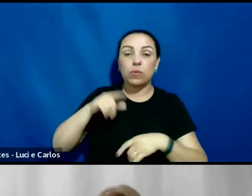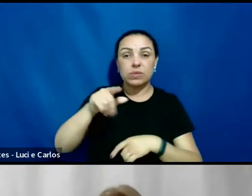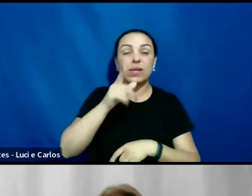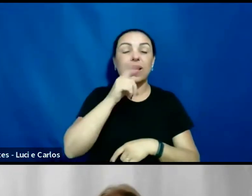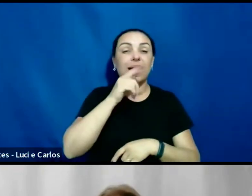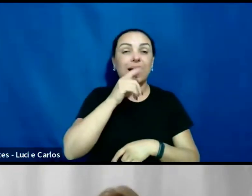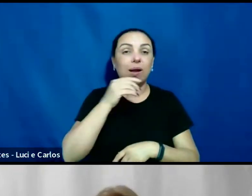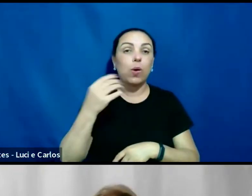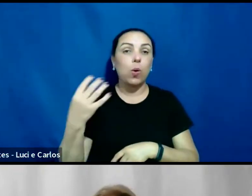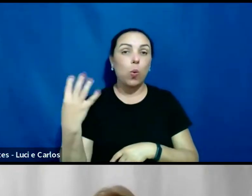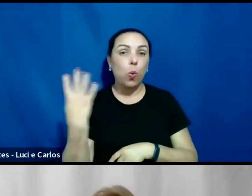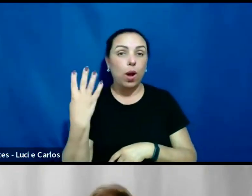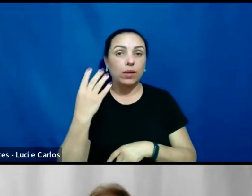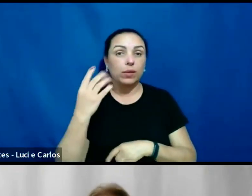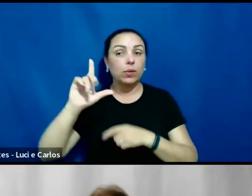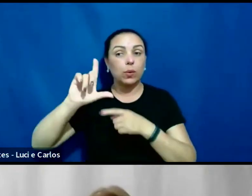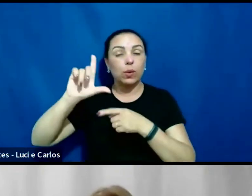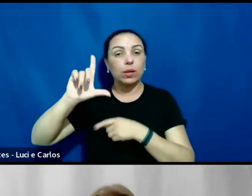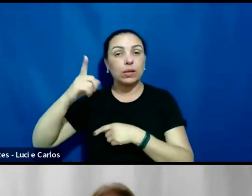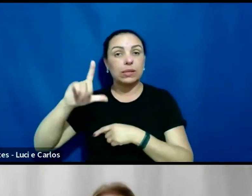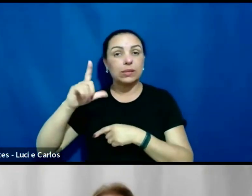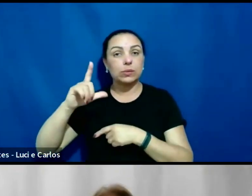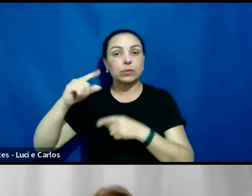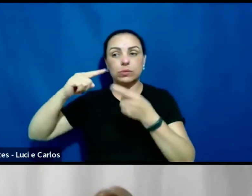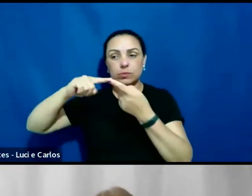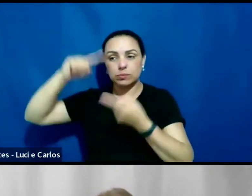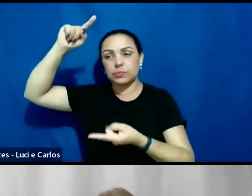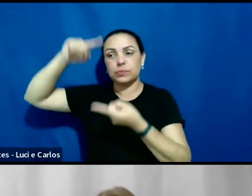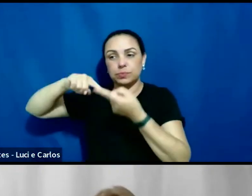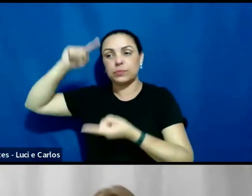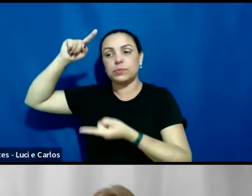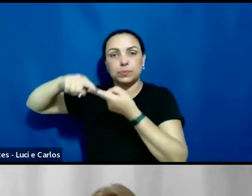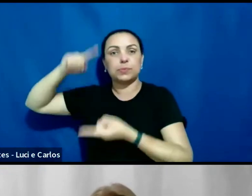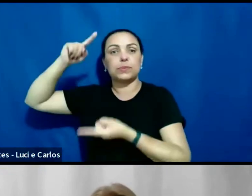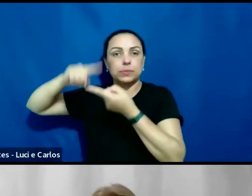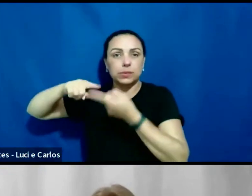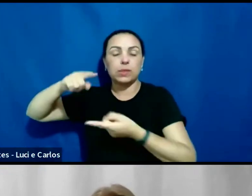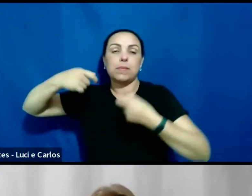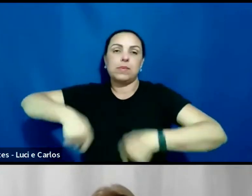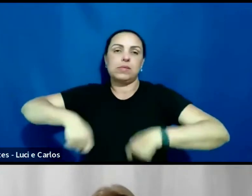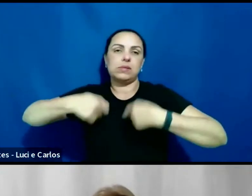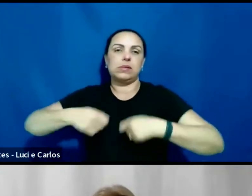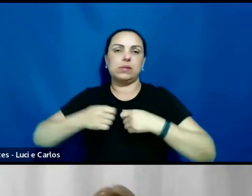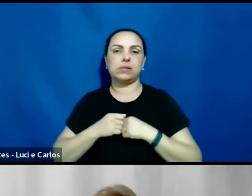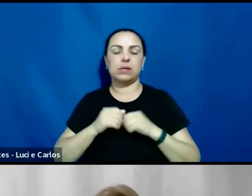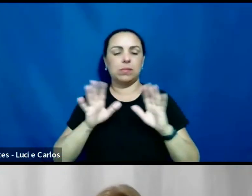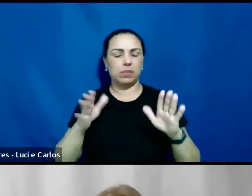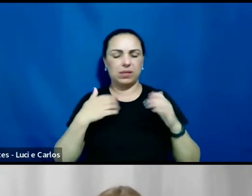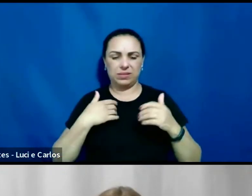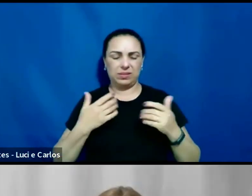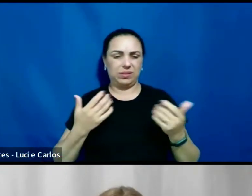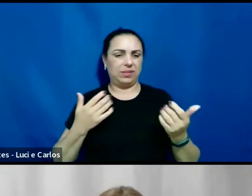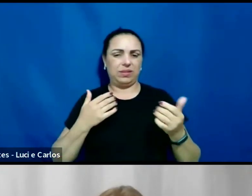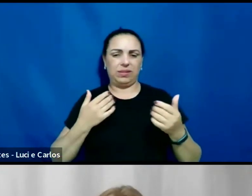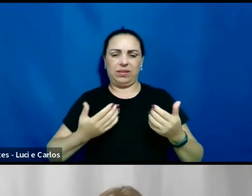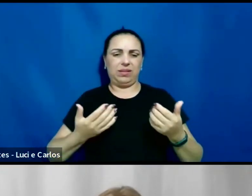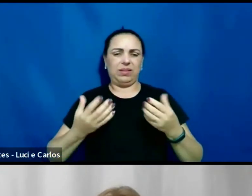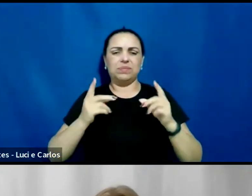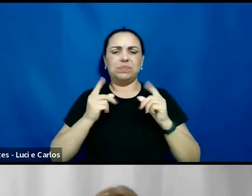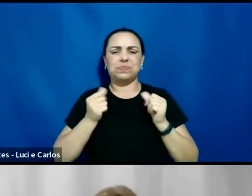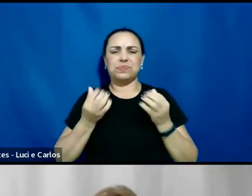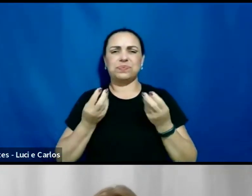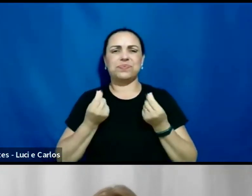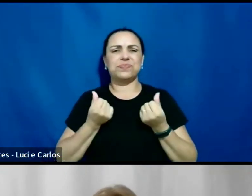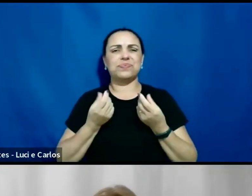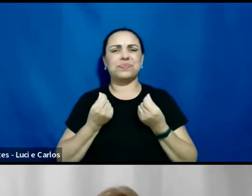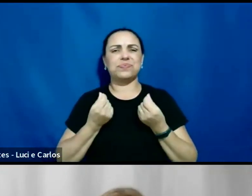água por dia e eu fazia. Mas mesmo assim eu não via benefício, eu me arrastava